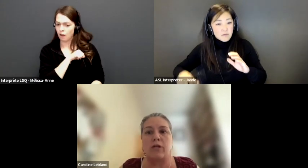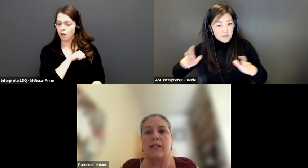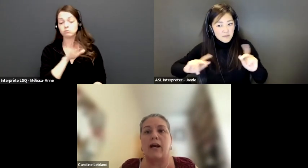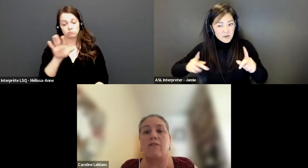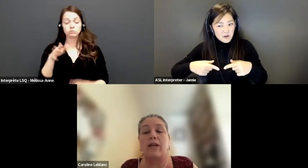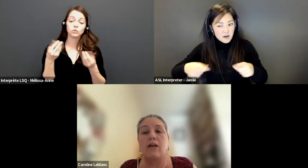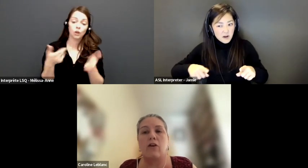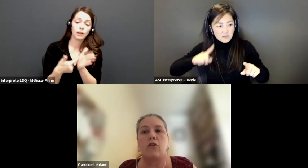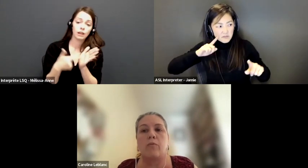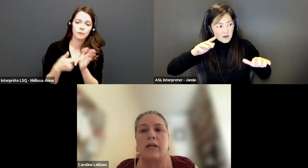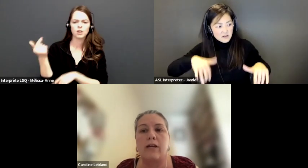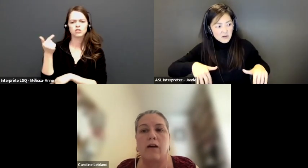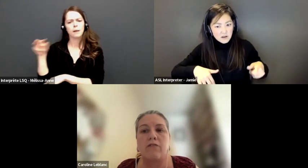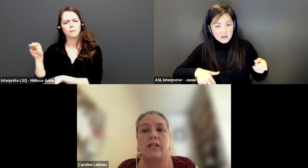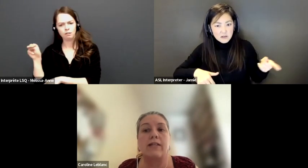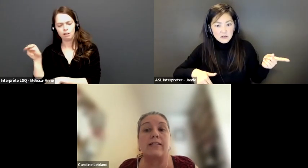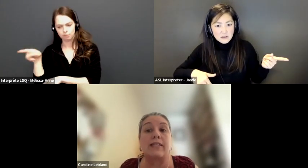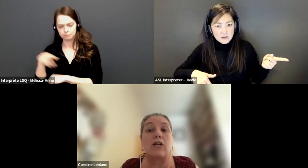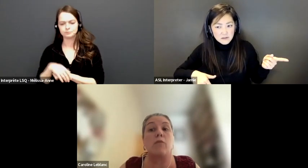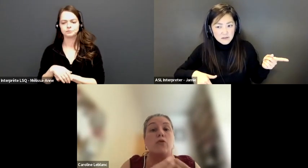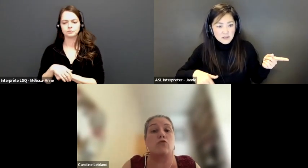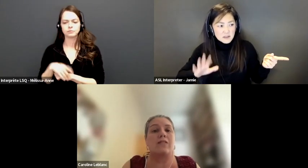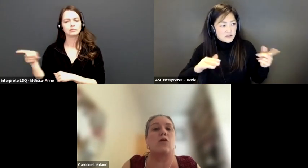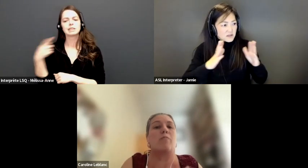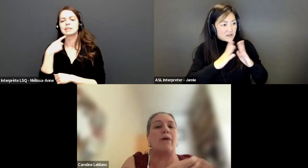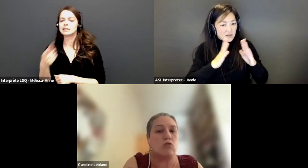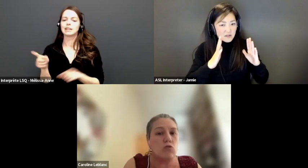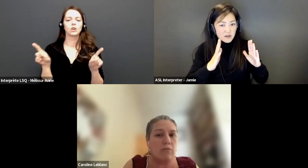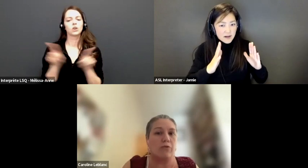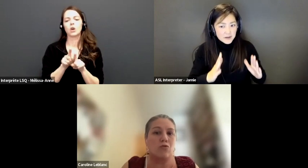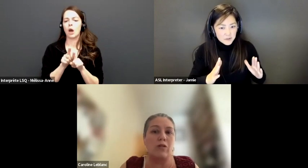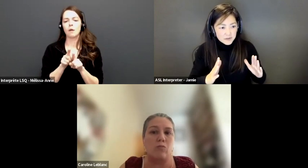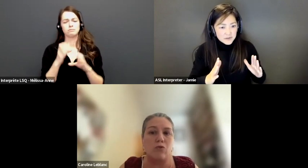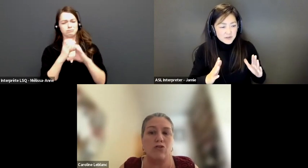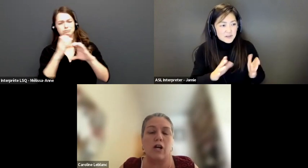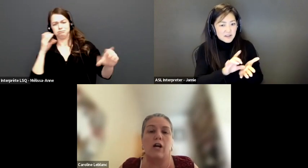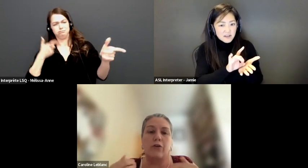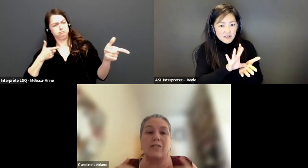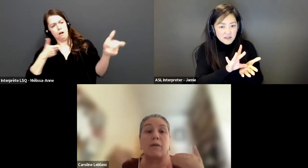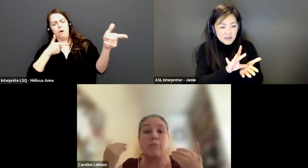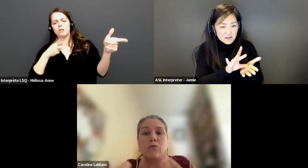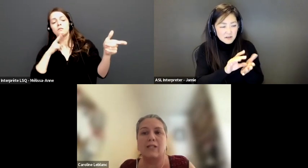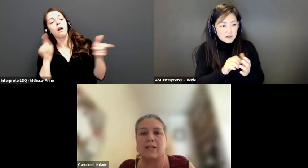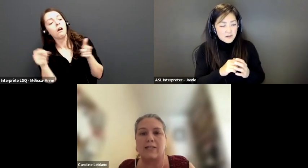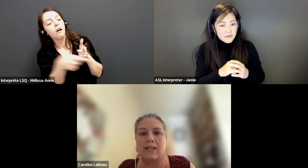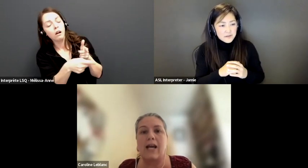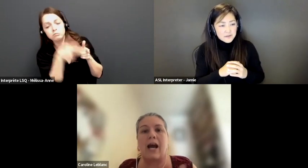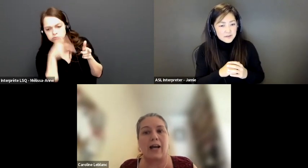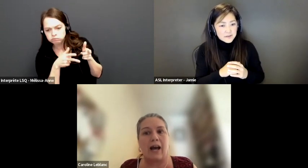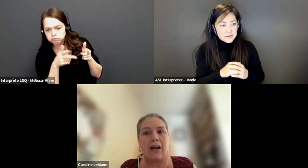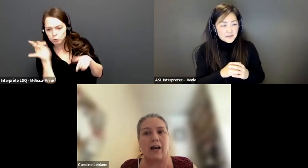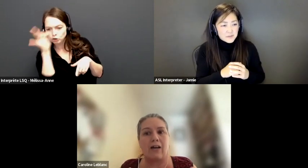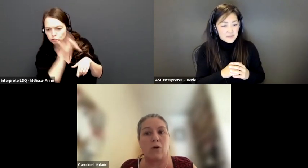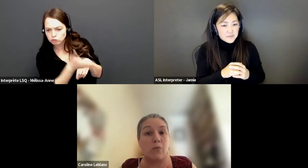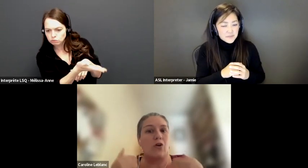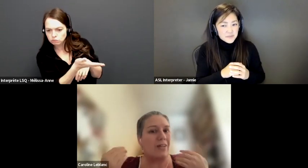Michel Monette avait nommé, en fait, c'était comme utiliser un bazooka pour tuer une mouche. Donc, ça peut nous indiquer